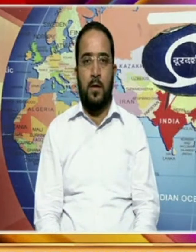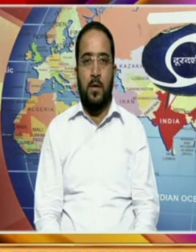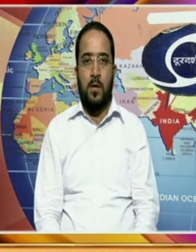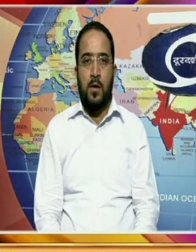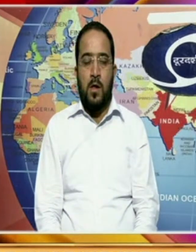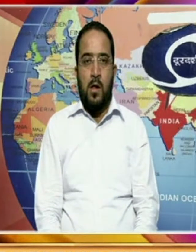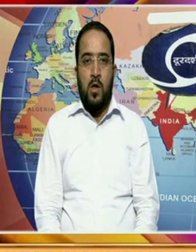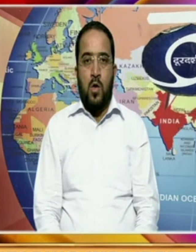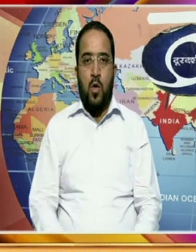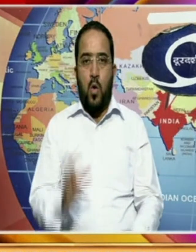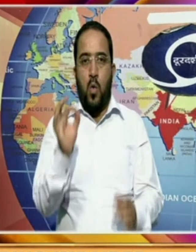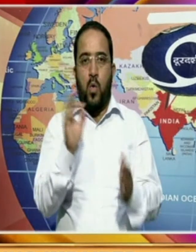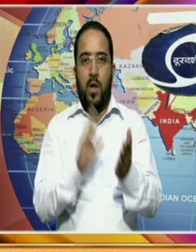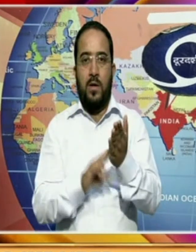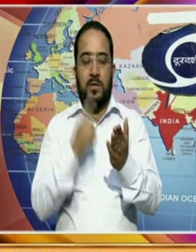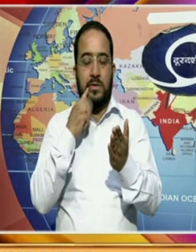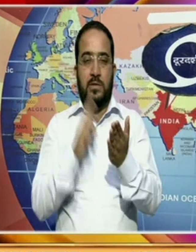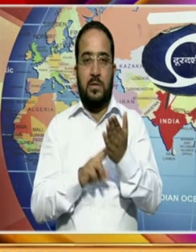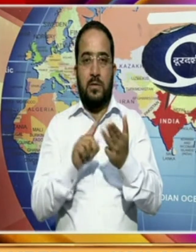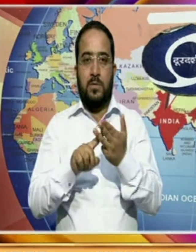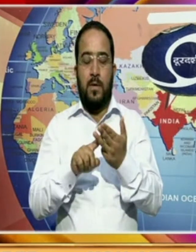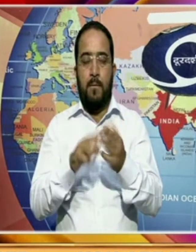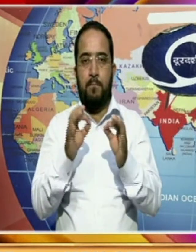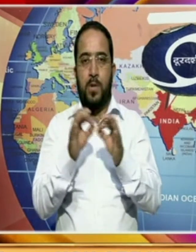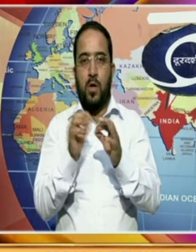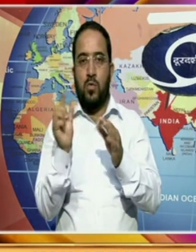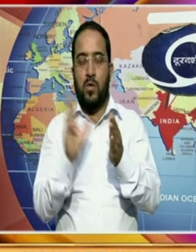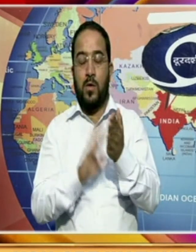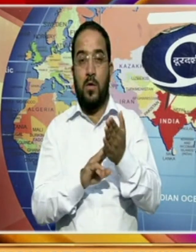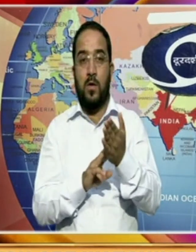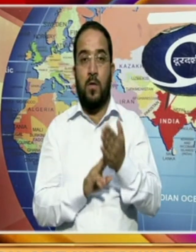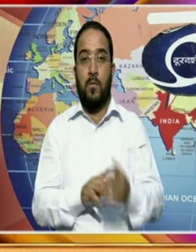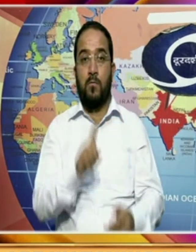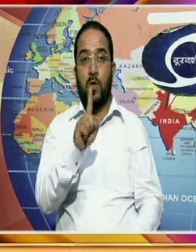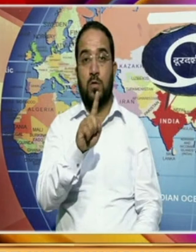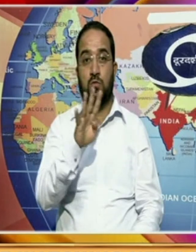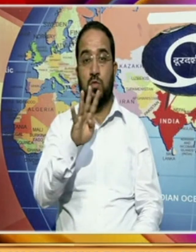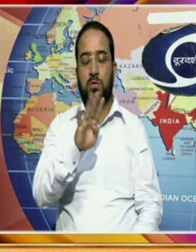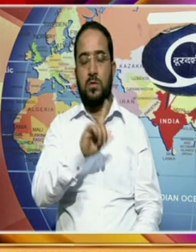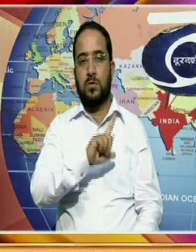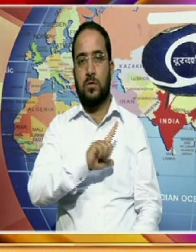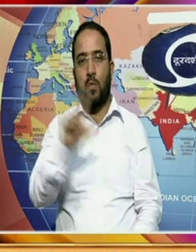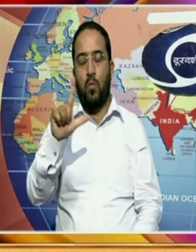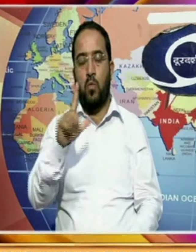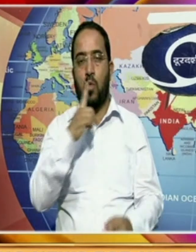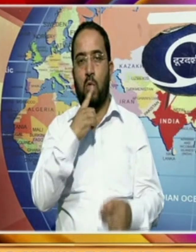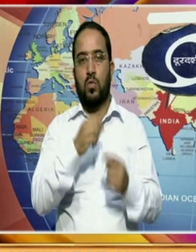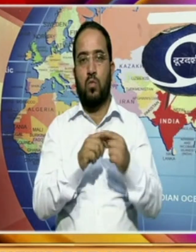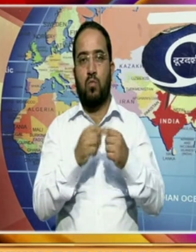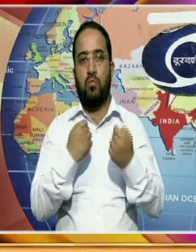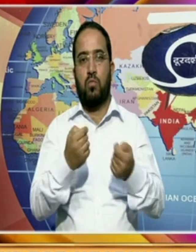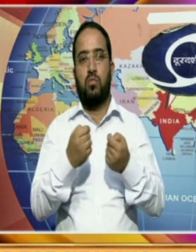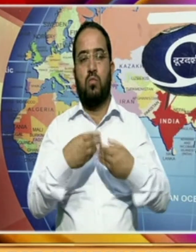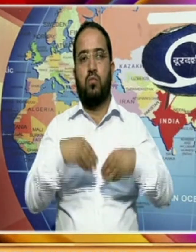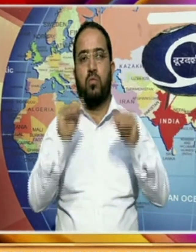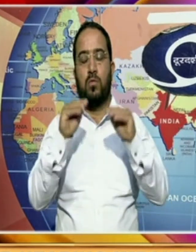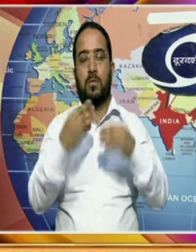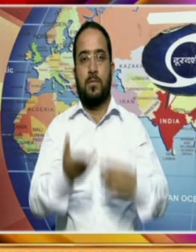और इसके तहत अब तक बफर से तकरीबन 1400 मेट्रिक टन प्याज को हदफशुदा बाजारों में भेजा गया है